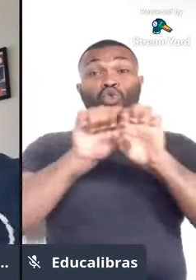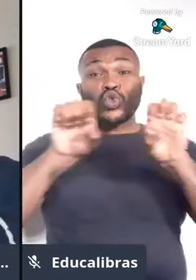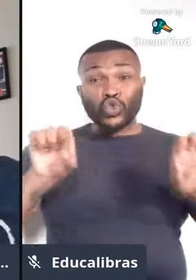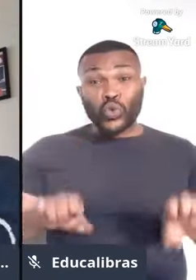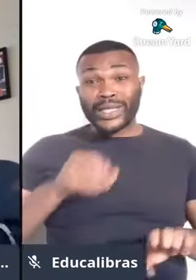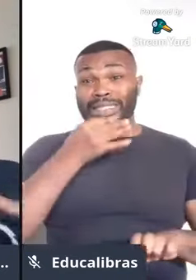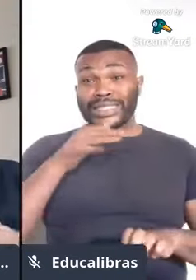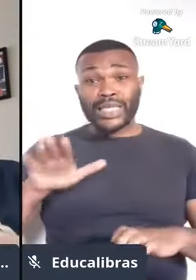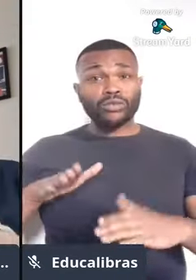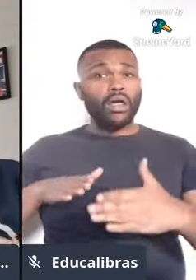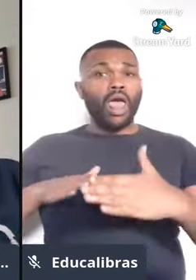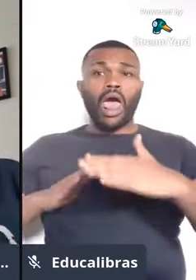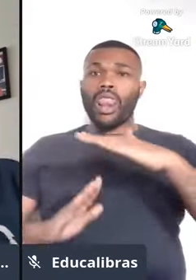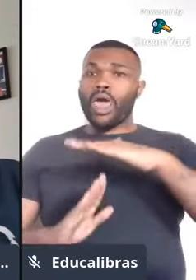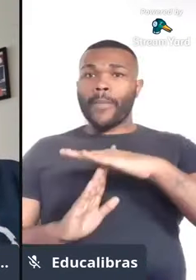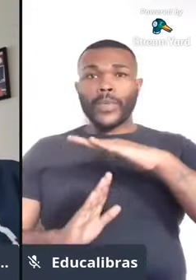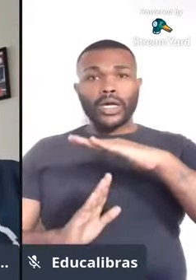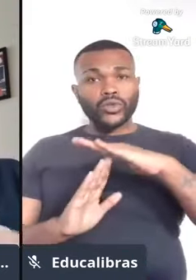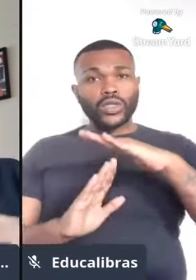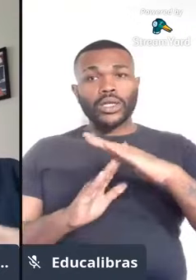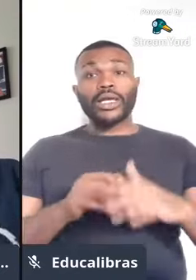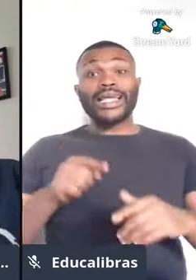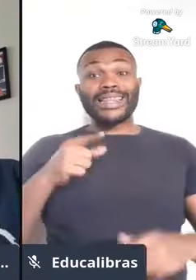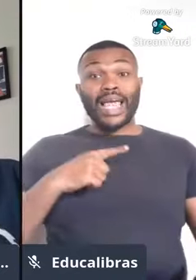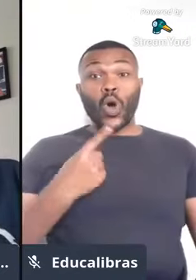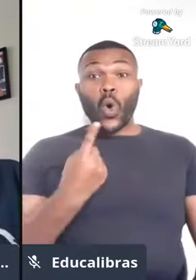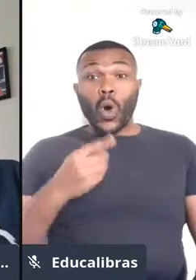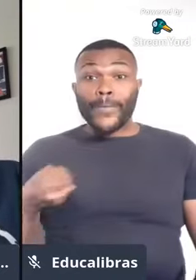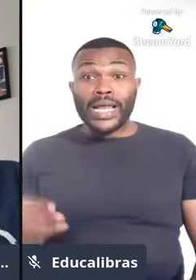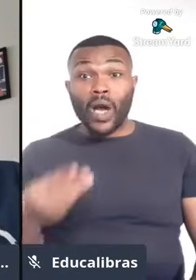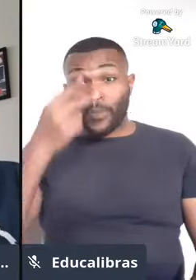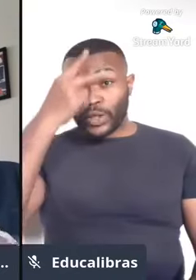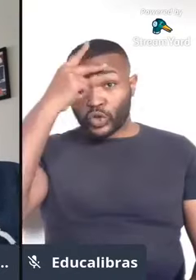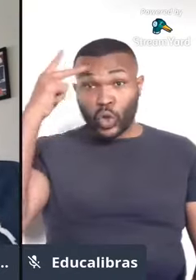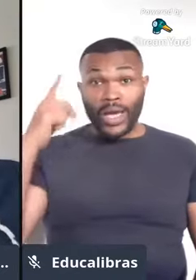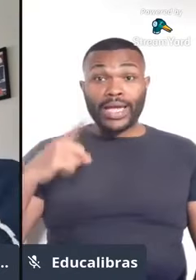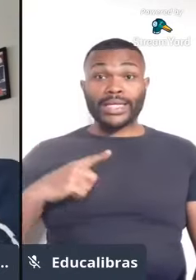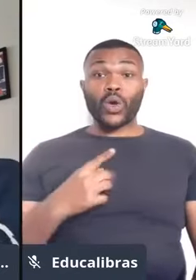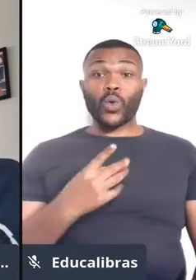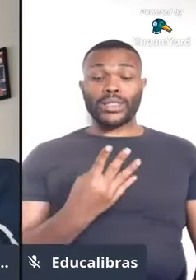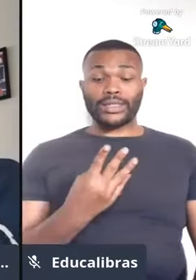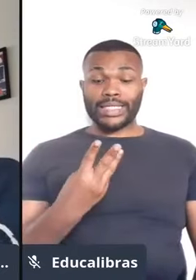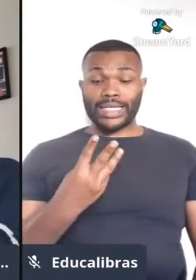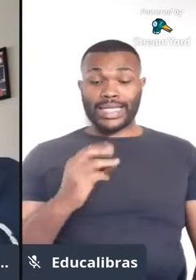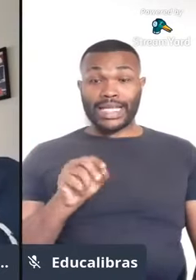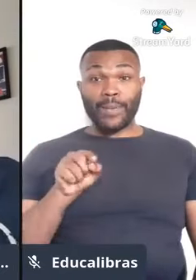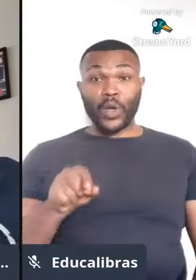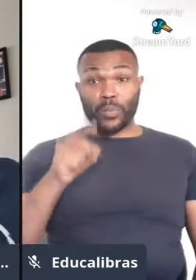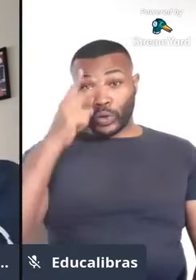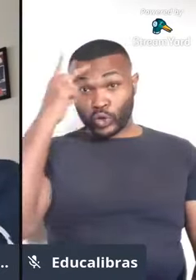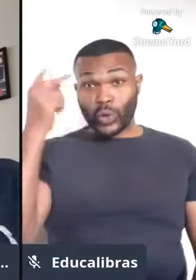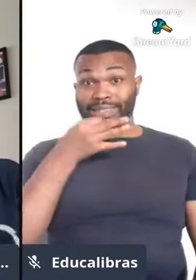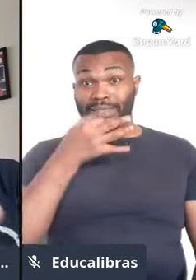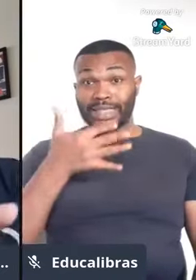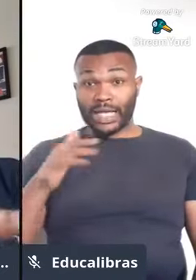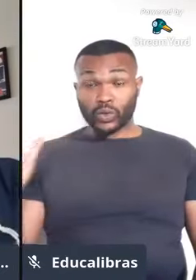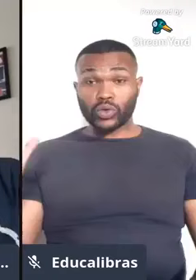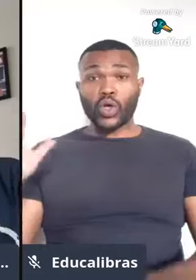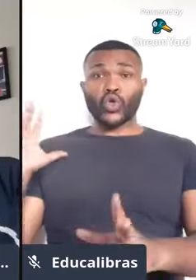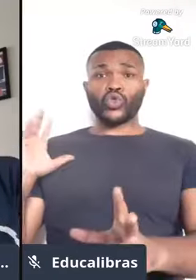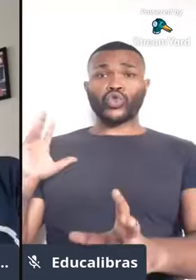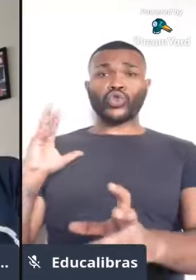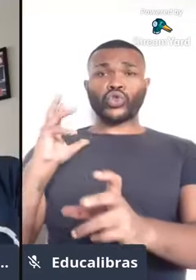gente... Baixada Santista tem 1 milhão de habitantes, Santos tem 430 mil habitantes. Você pega todo mundo da Baixada Santista e joga